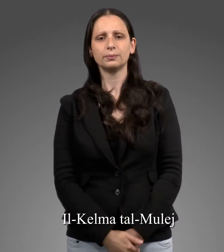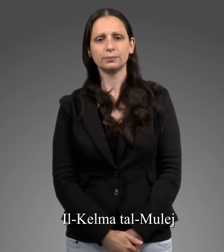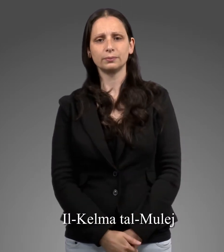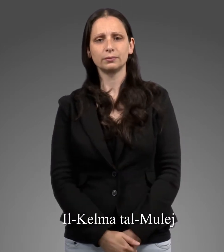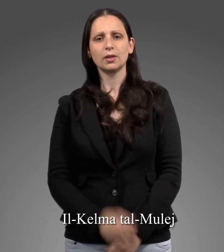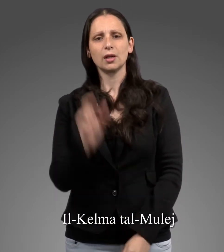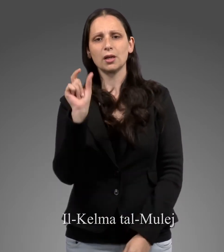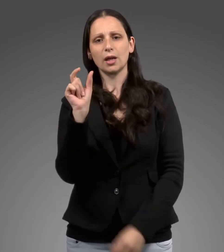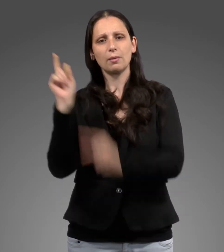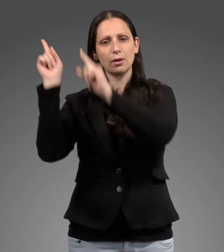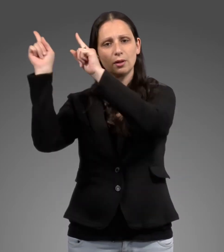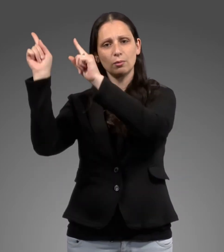Il-kelma tal-mulej.